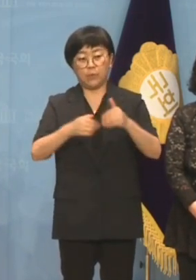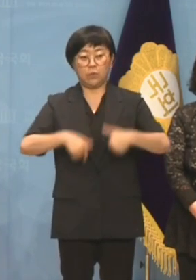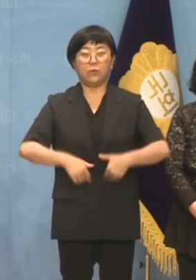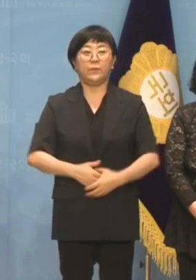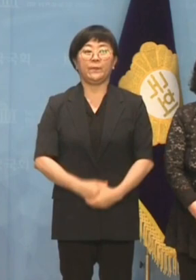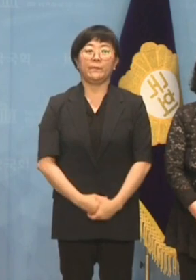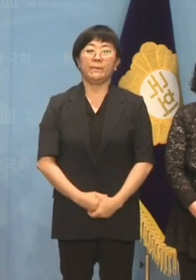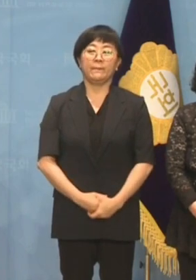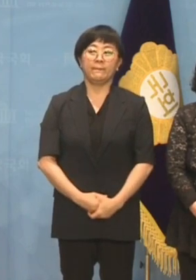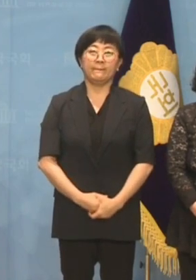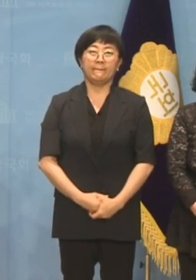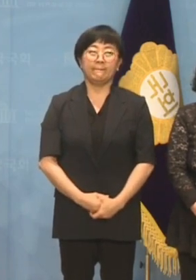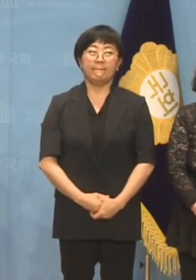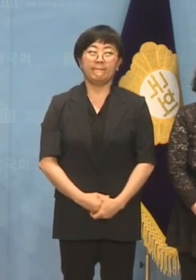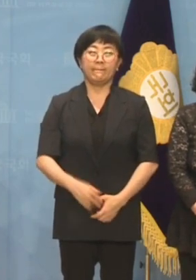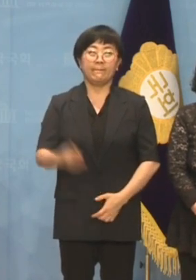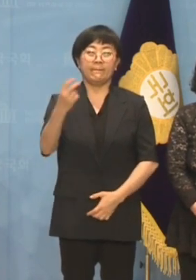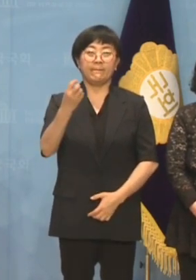할 것이다.